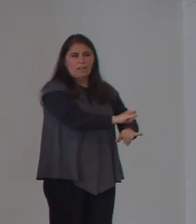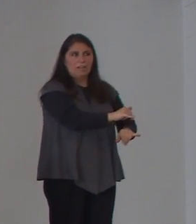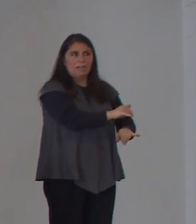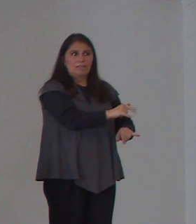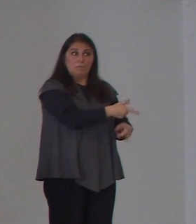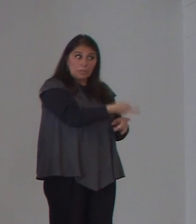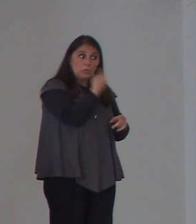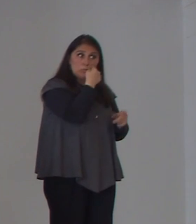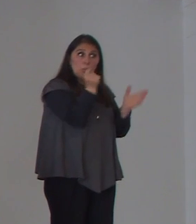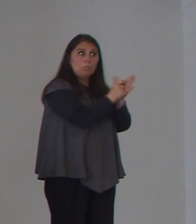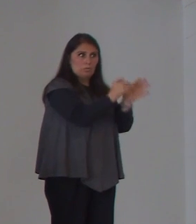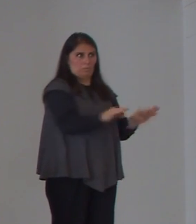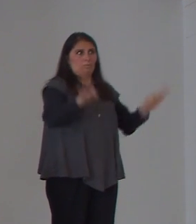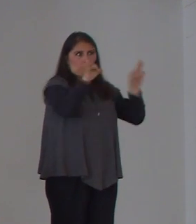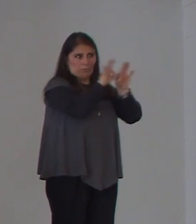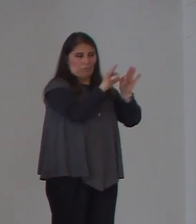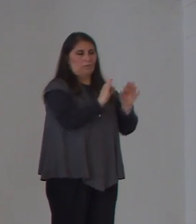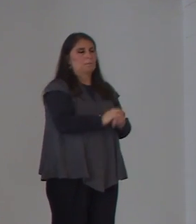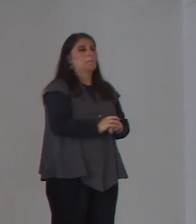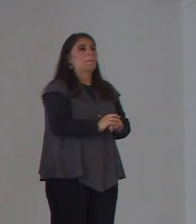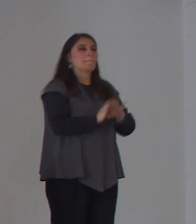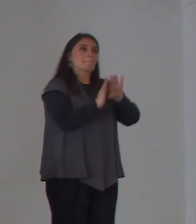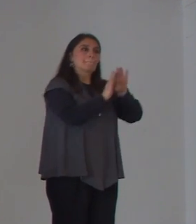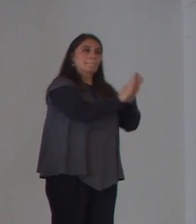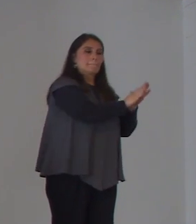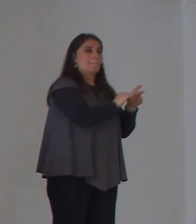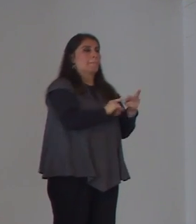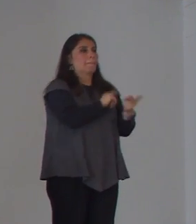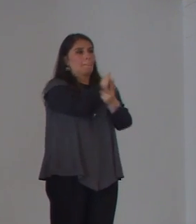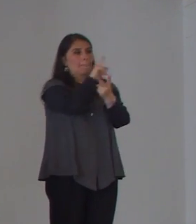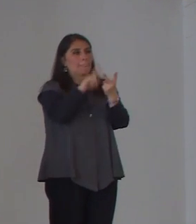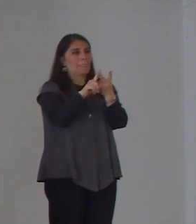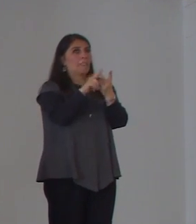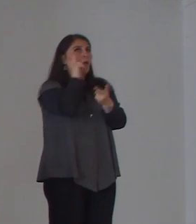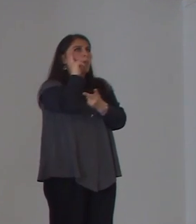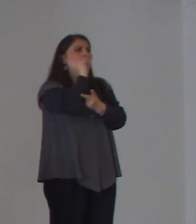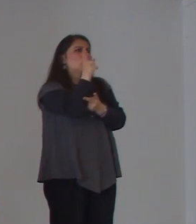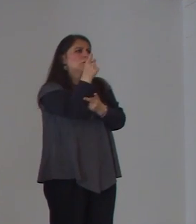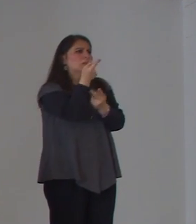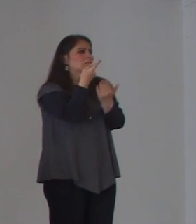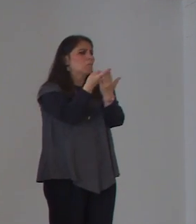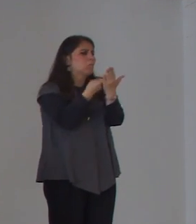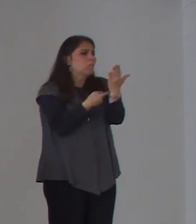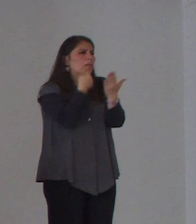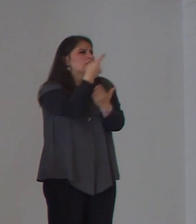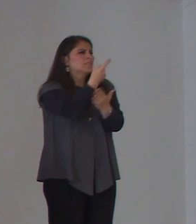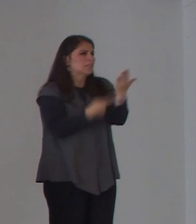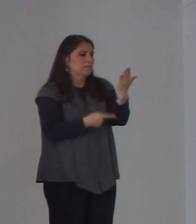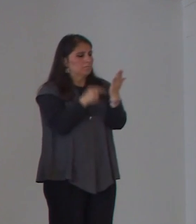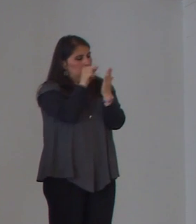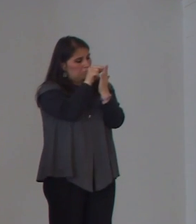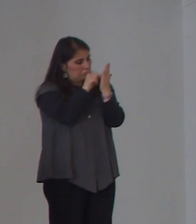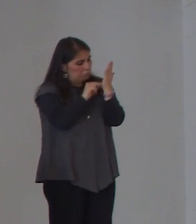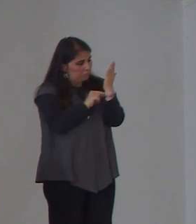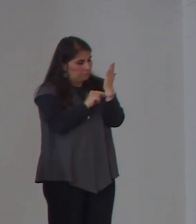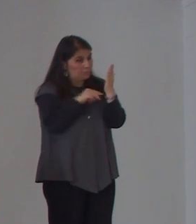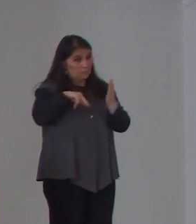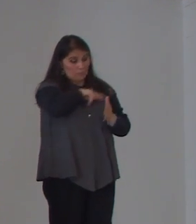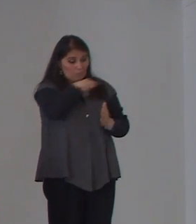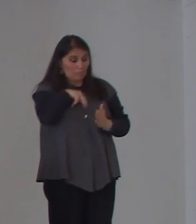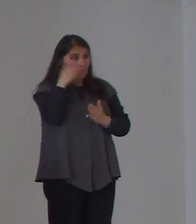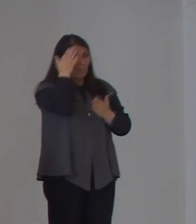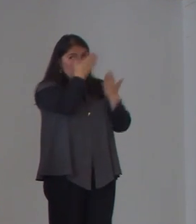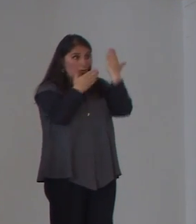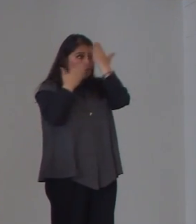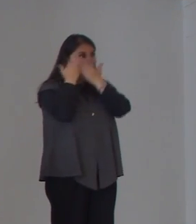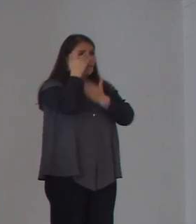en cuanto a los sujetos, en cuanto a de qué se tratan esas políticas, hacíamos nosotros un análisis de